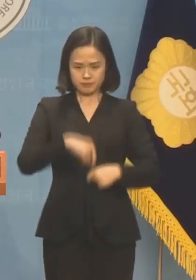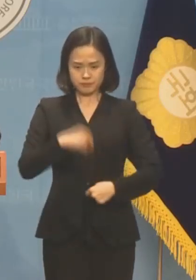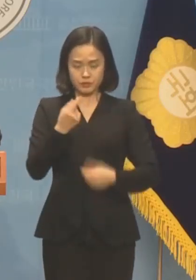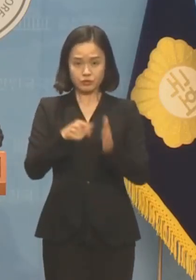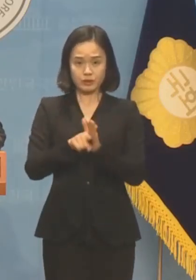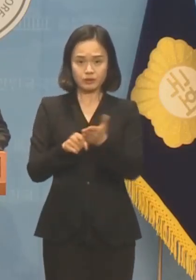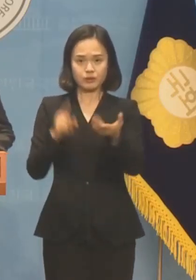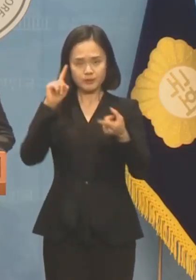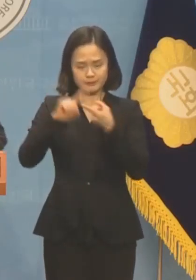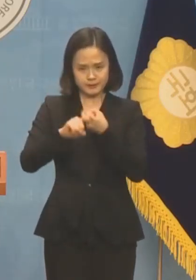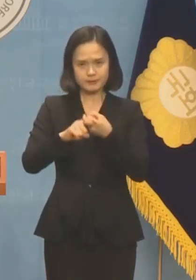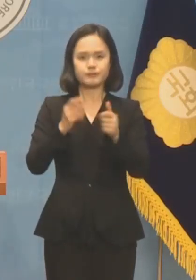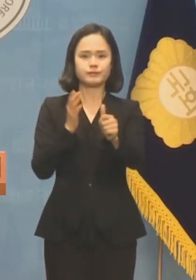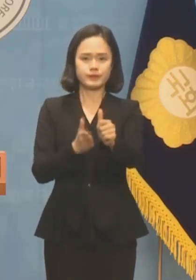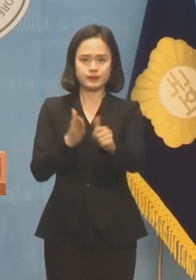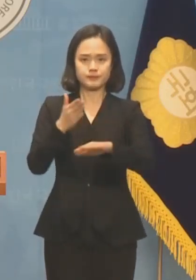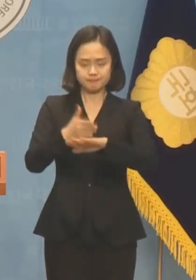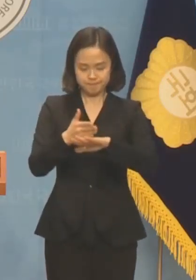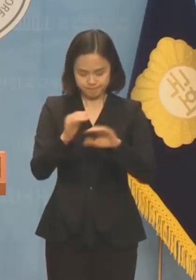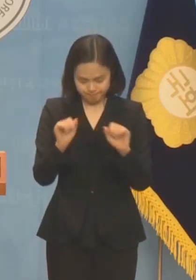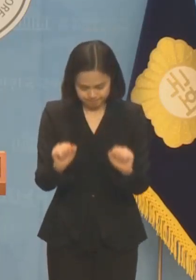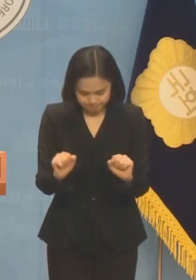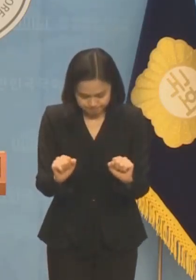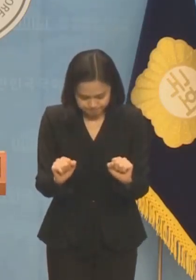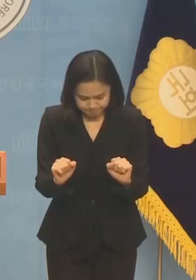부탁드립니다. 감사합니다.